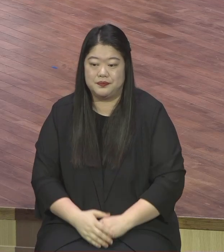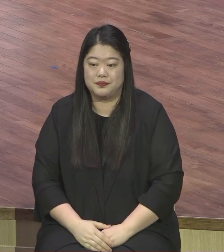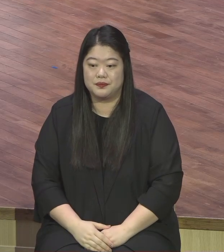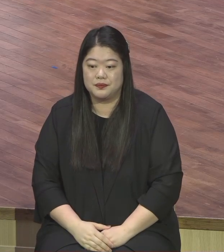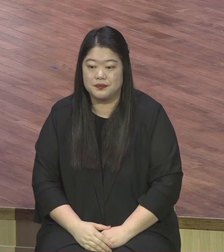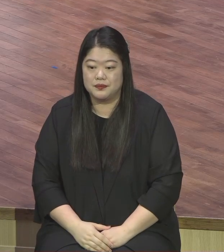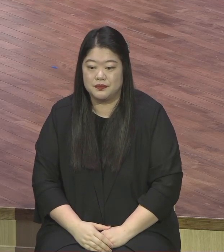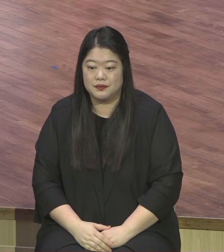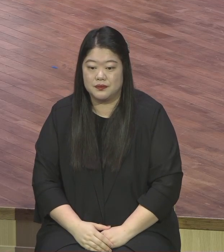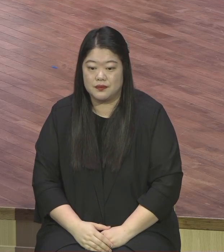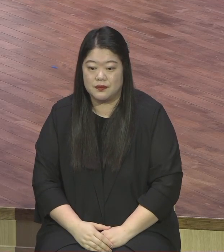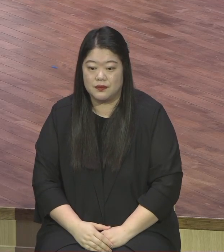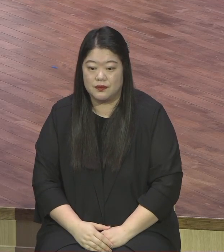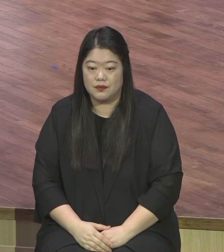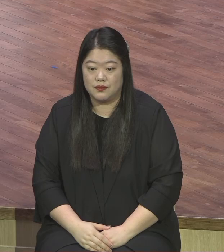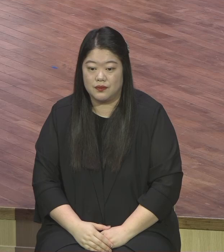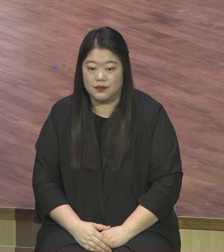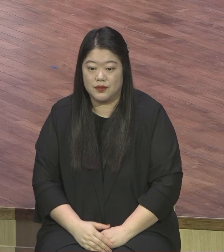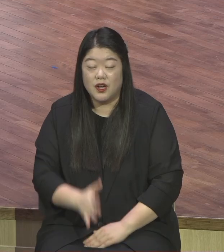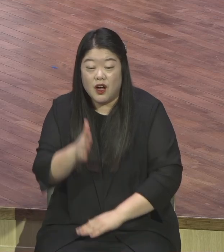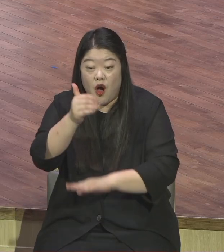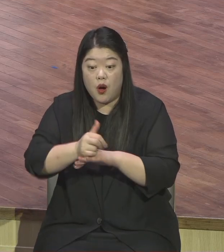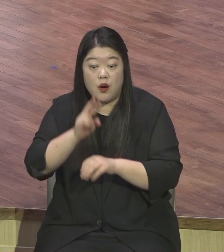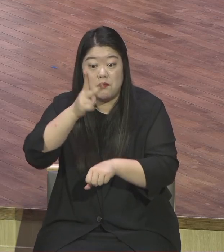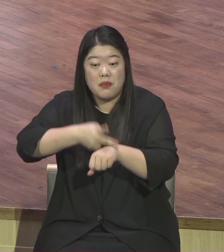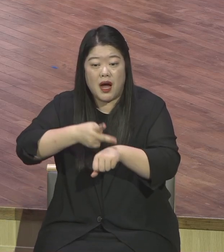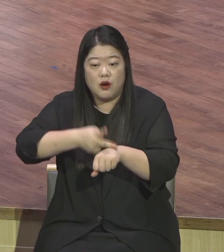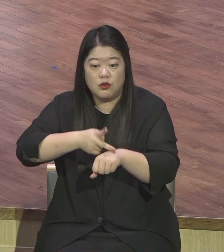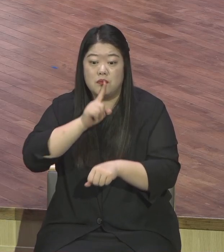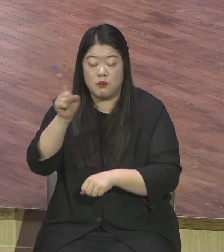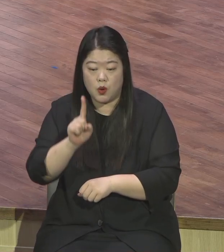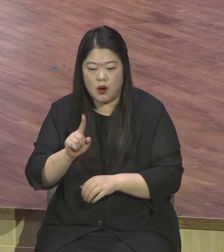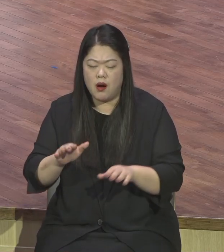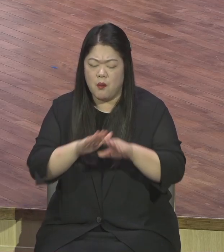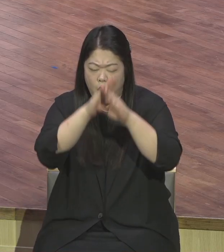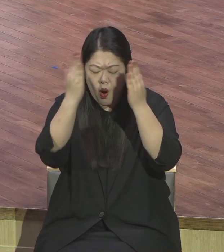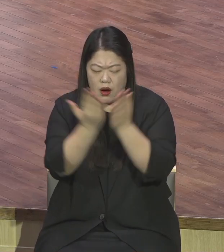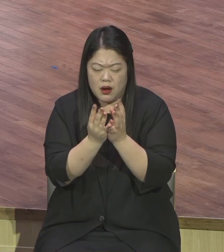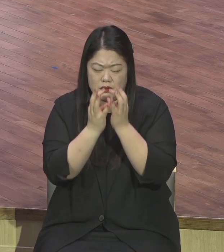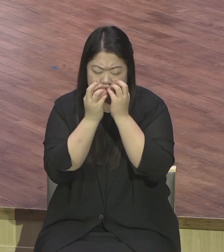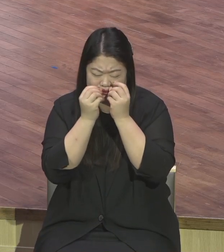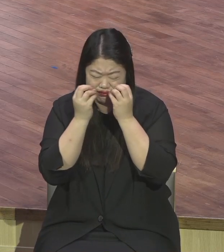모든 것이 뭐요? 하나님의 은혜다.